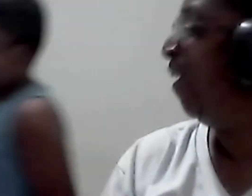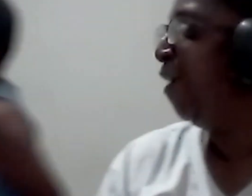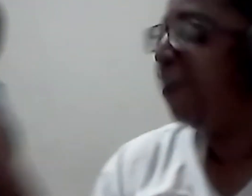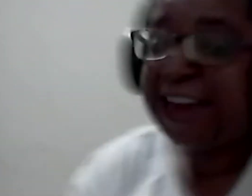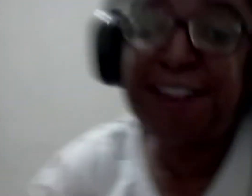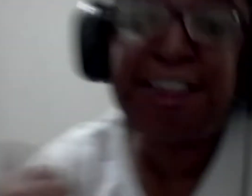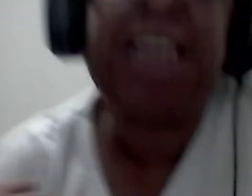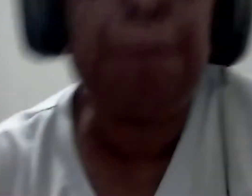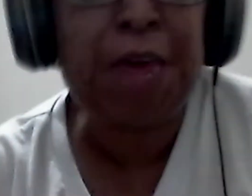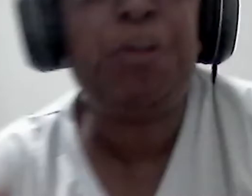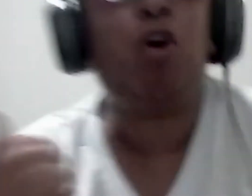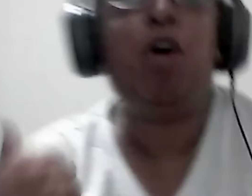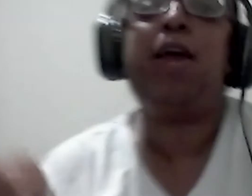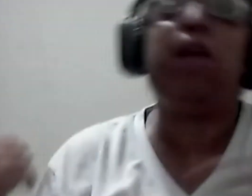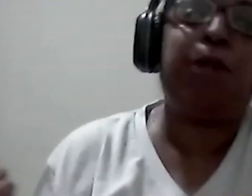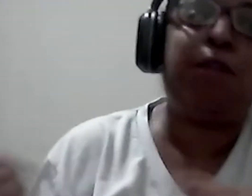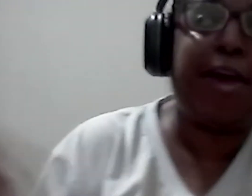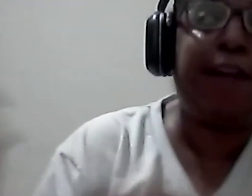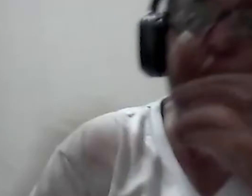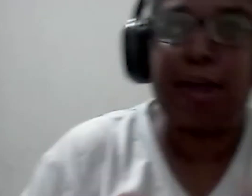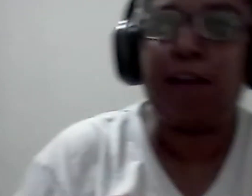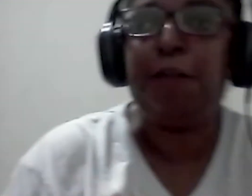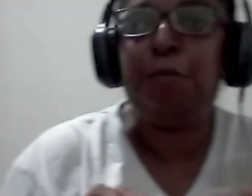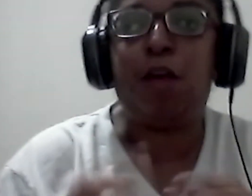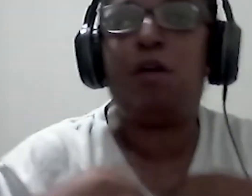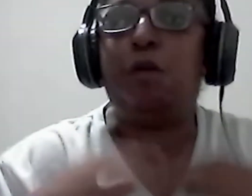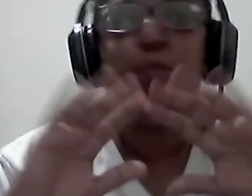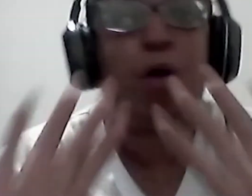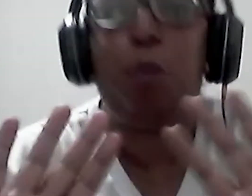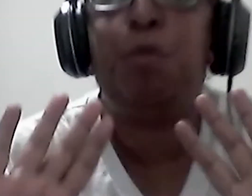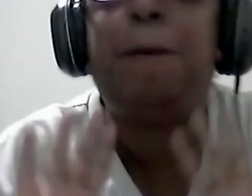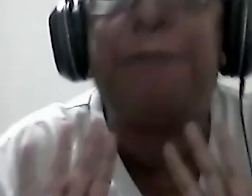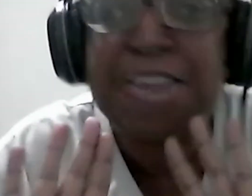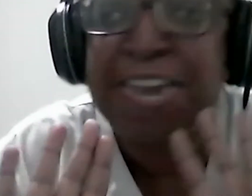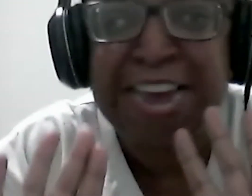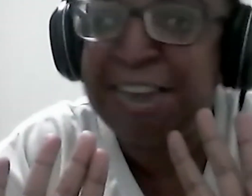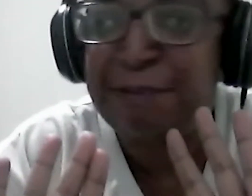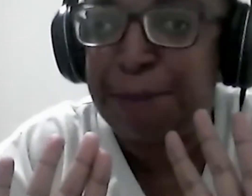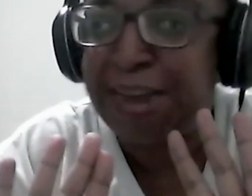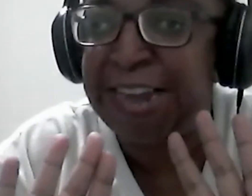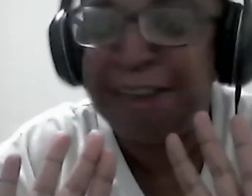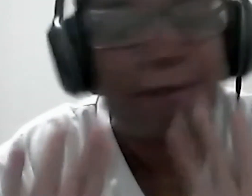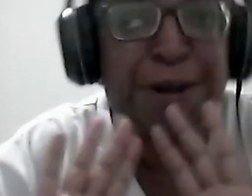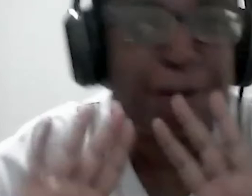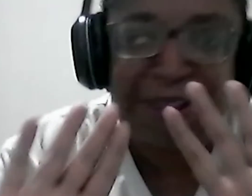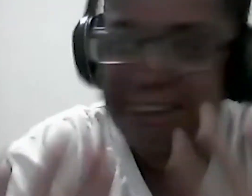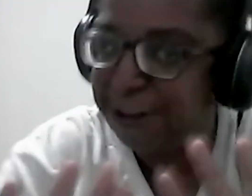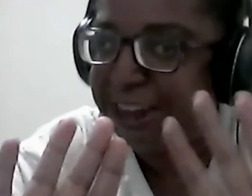Quer dizer, ele mesmo escolheu o livro, já é diferente de mim. Eu não apresentei livro para ele, também não apresentei